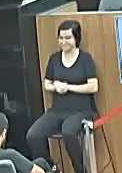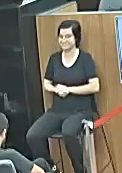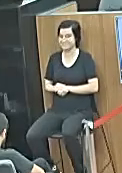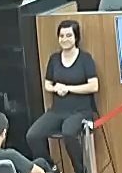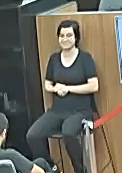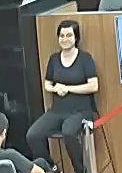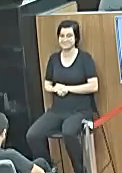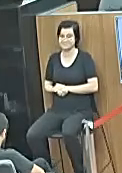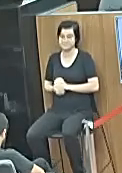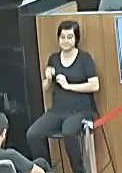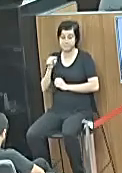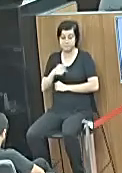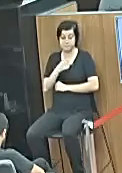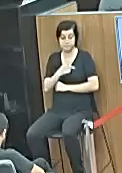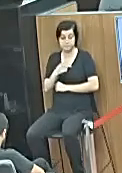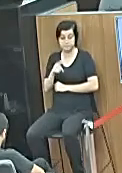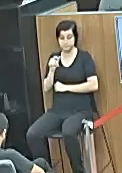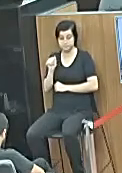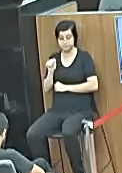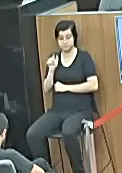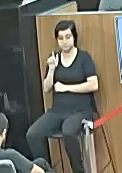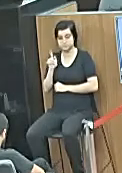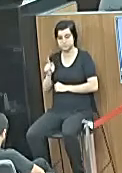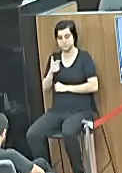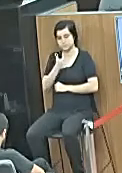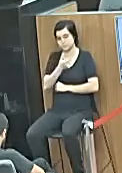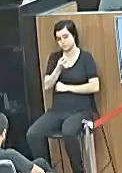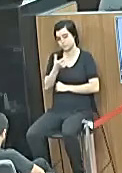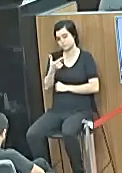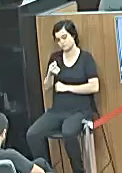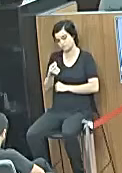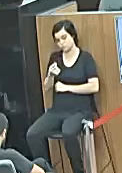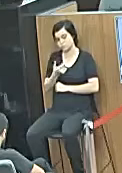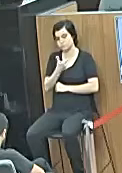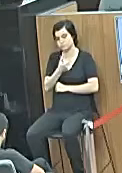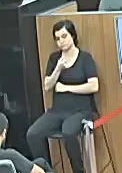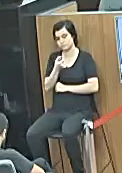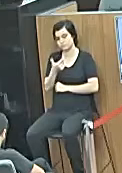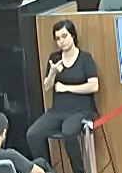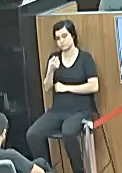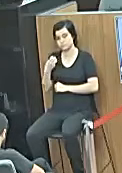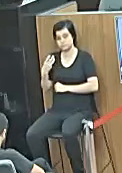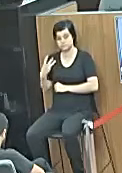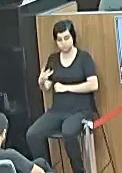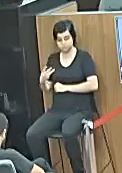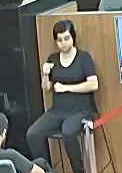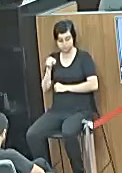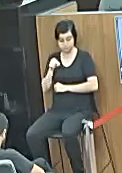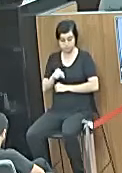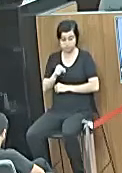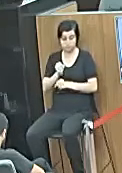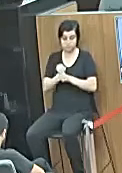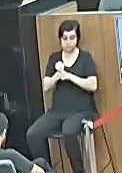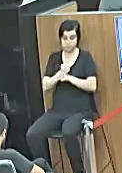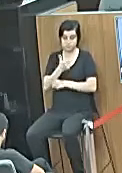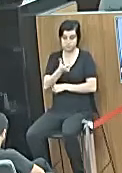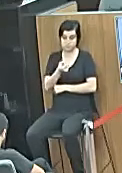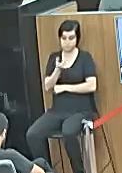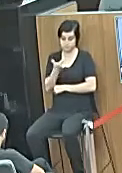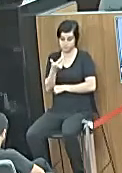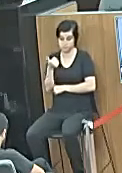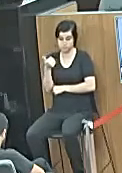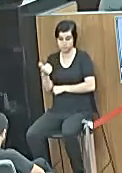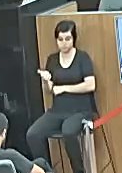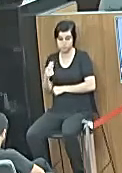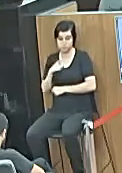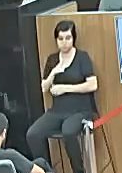para o ppg 2020 e 2023 para o exercício de 2000 e 2011 faça a adequação